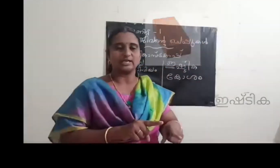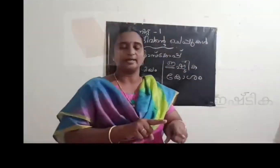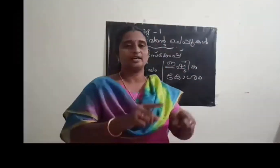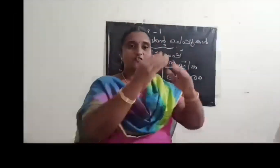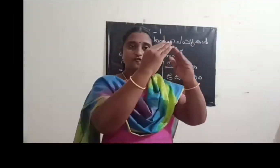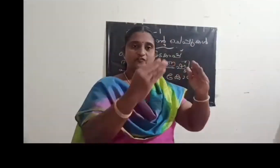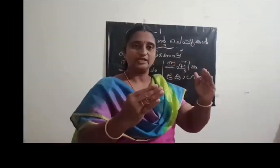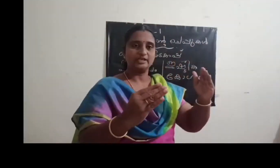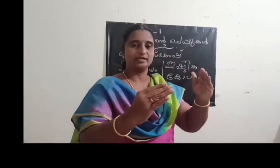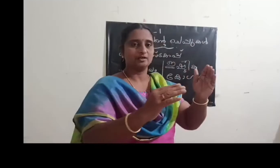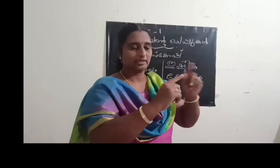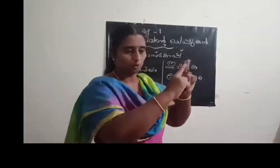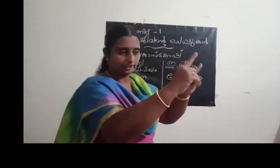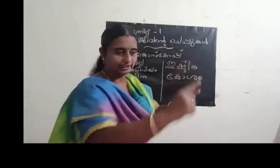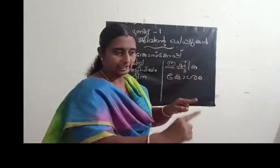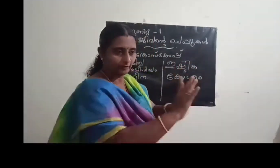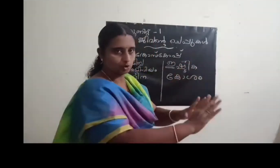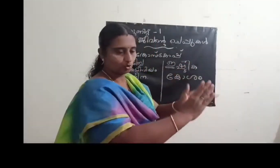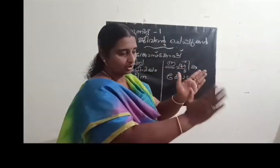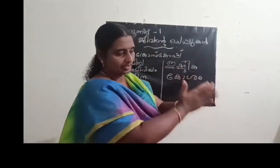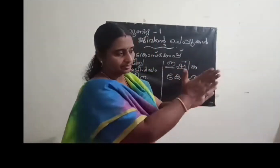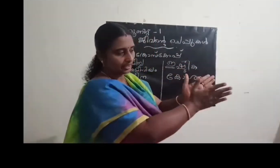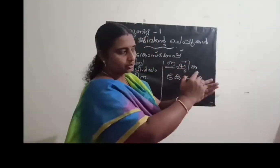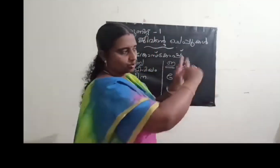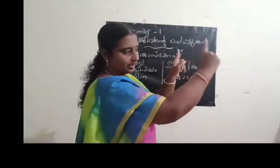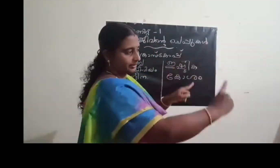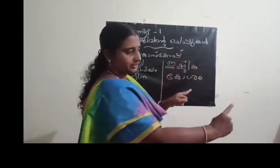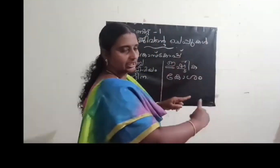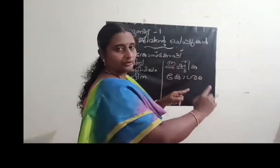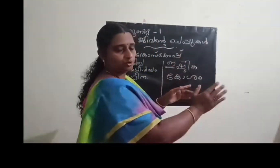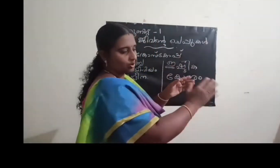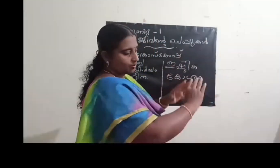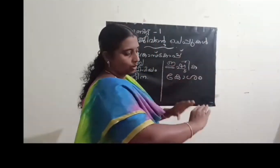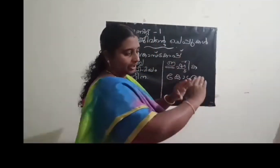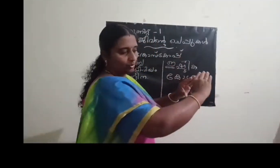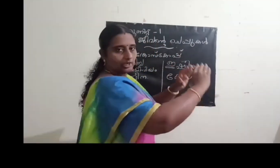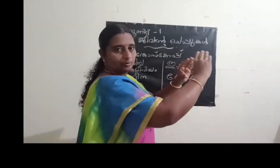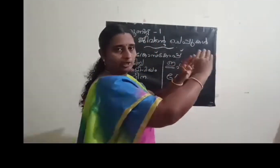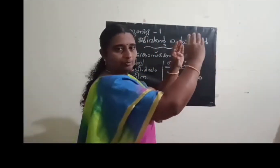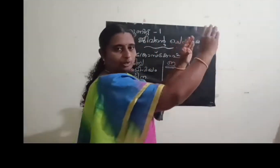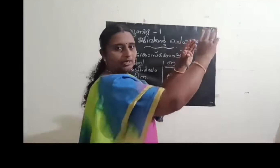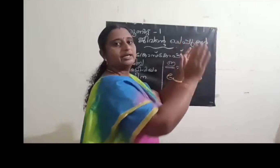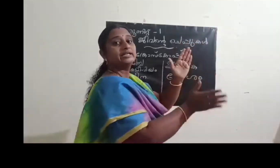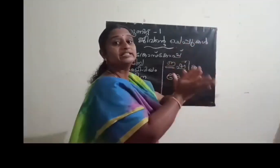ഉപയോഗിച്ചാണ് വീട്. ഒരു ഇഷ്ടിക വെച്ചു, തേച്ചു, അടുത്ത ഇഷ്ടിക വെച്ചു, മുകളിൽ മുകളിൽ മുകളിൽ മുകളിൽ